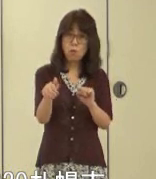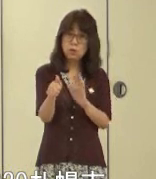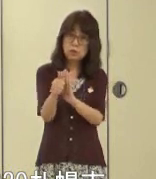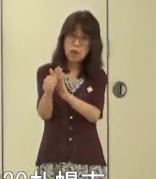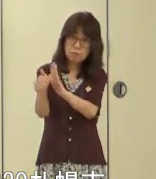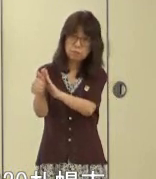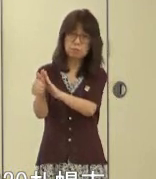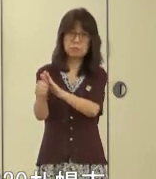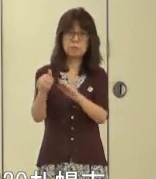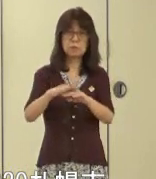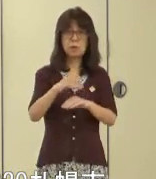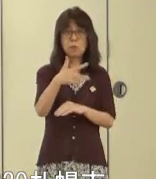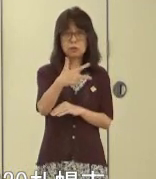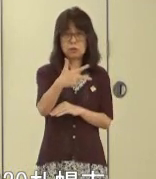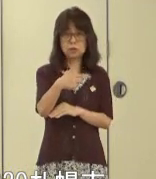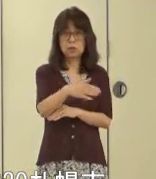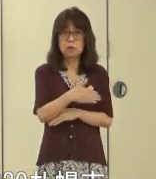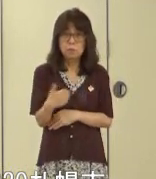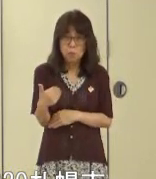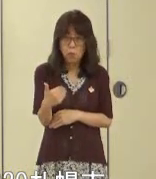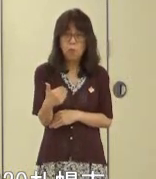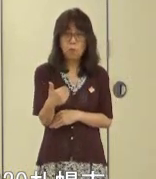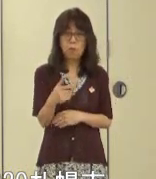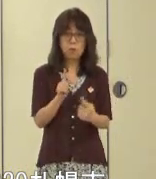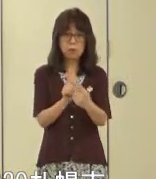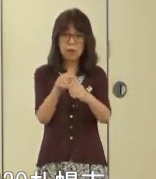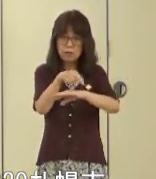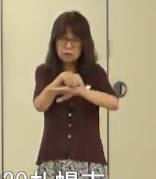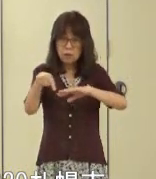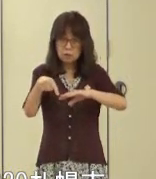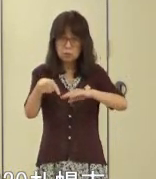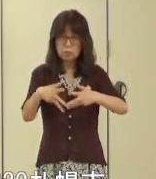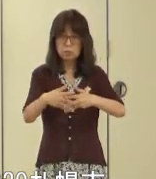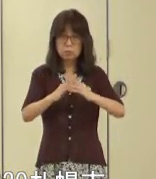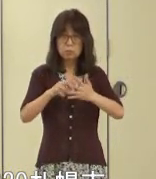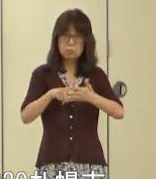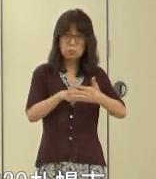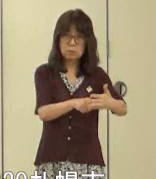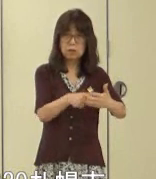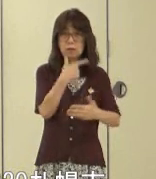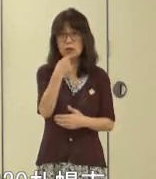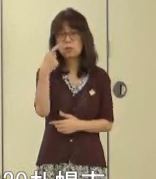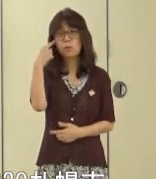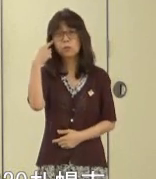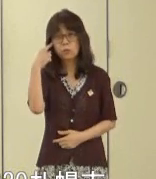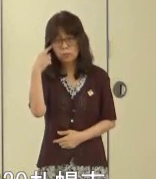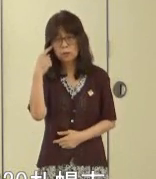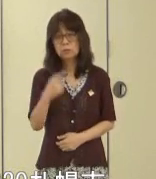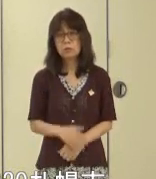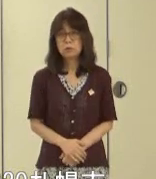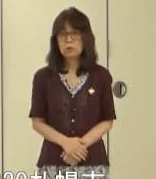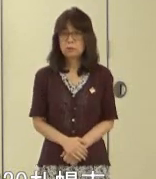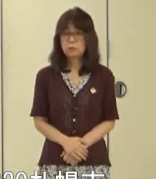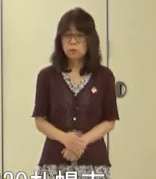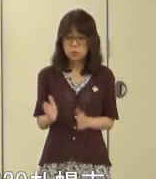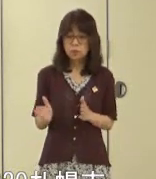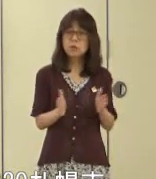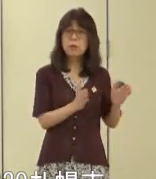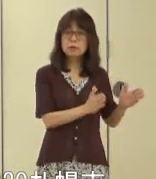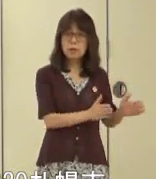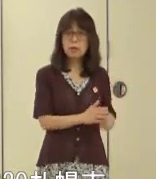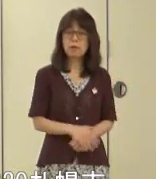ても対策を取っていきたいとこのように思っているところであります。続きま